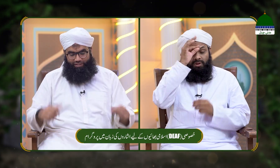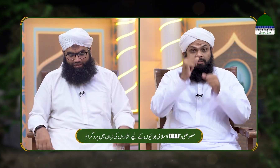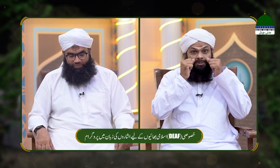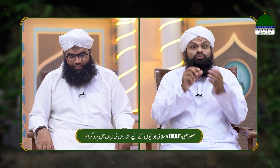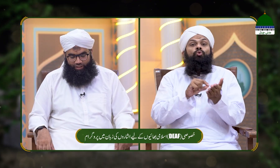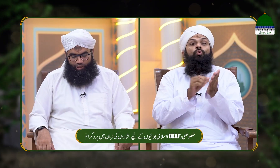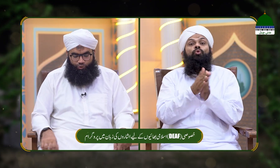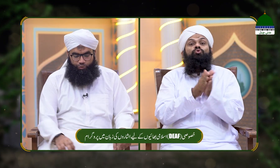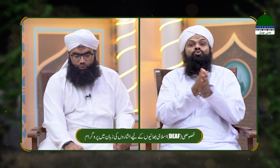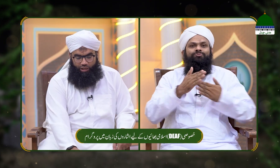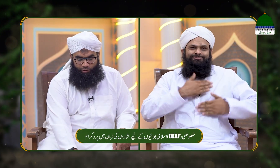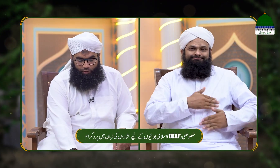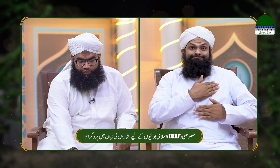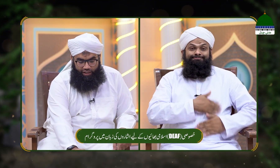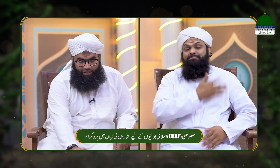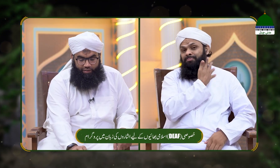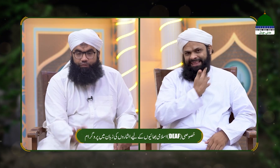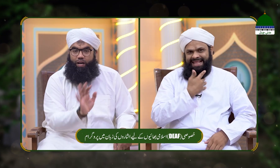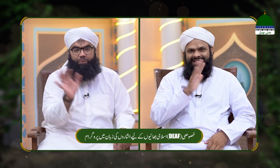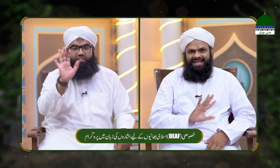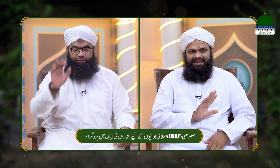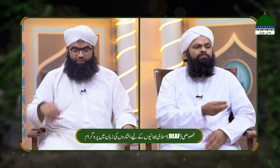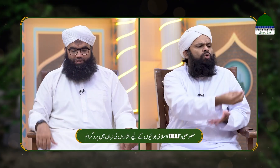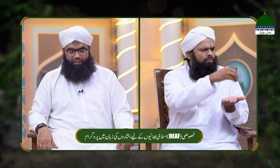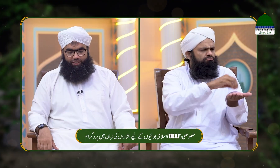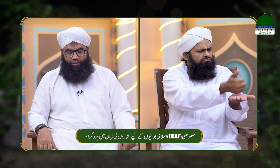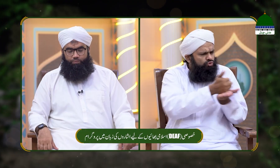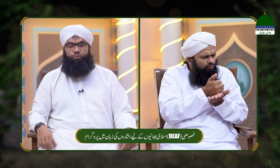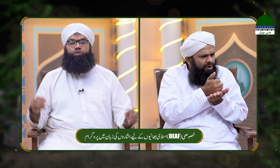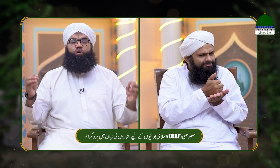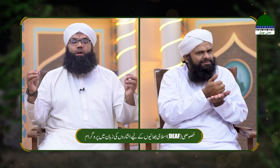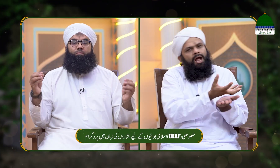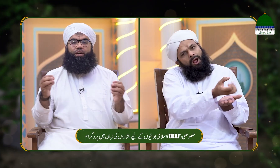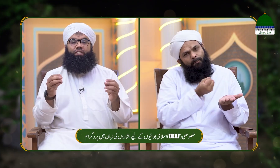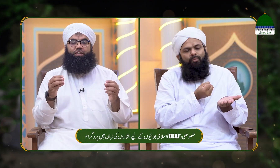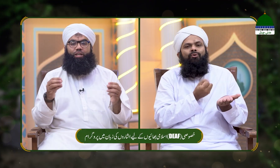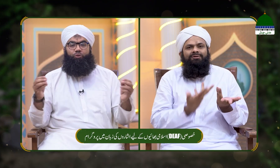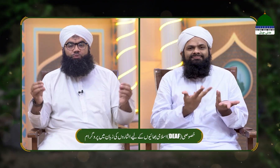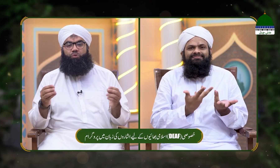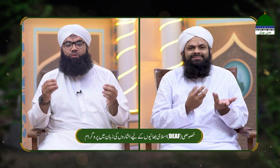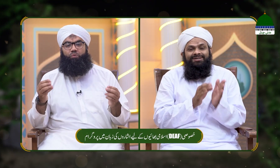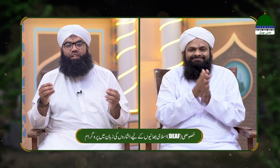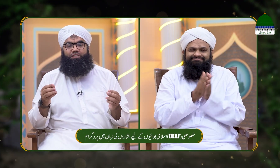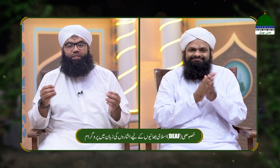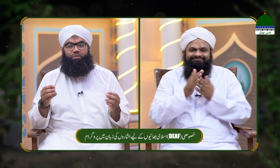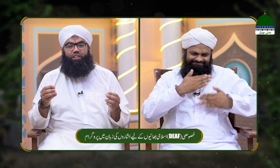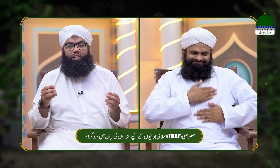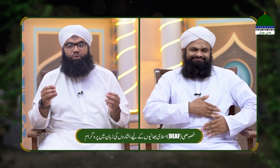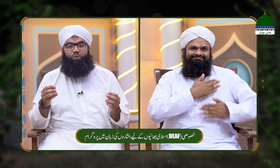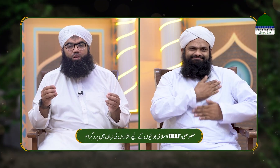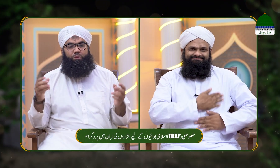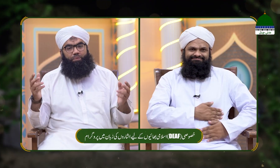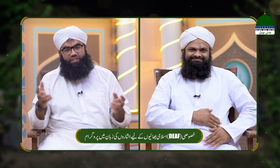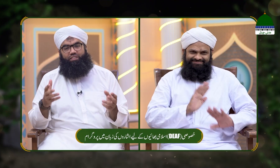خوشبو پسند تھی، خوشبو کا تحفہ واپس نہ فرماتے، مشک و عنبر یہ خوشبوئیں حضور علیہ الصلوۃ